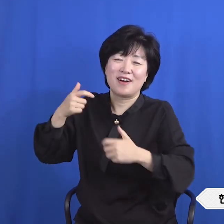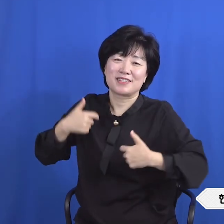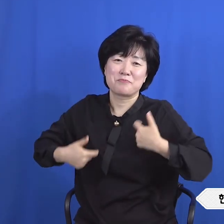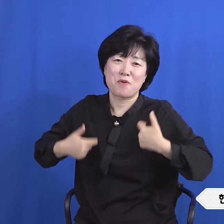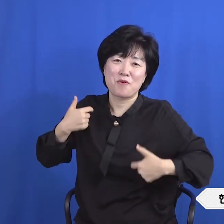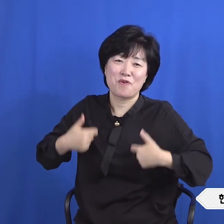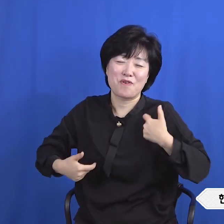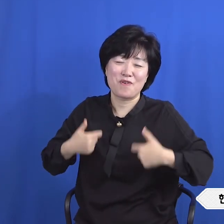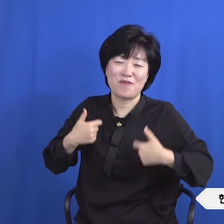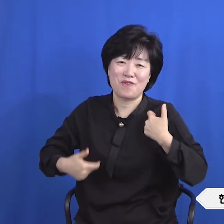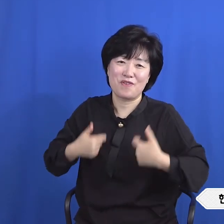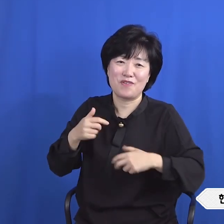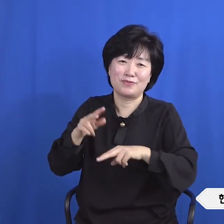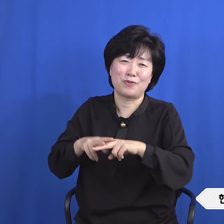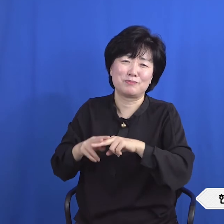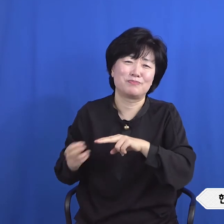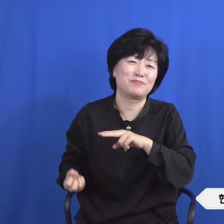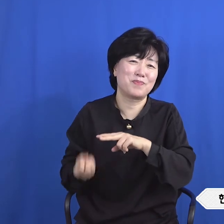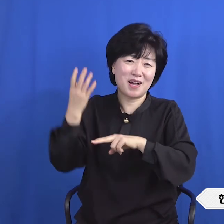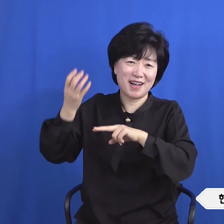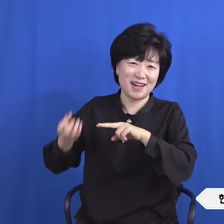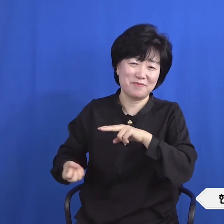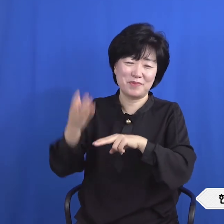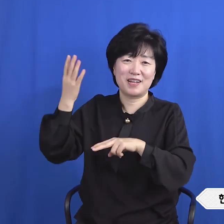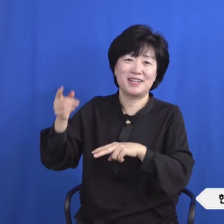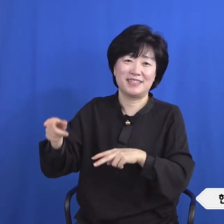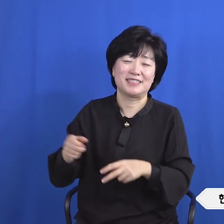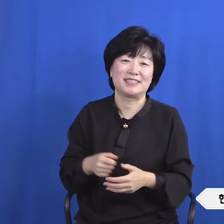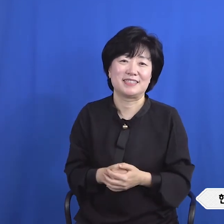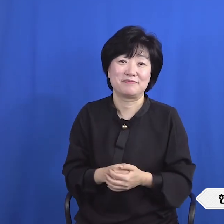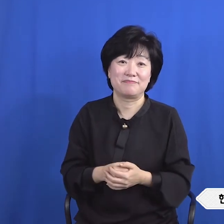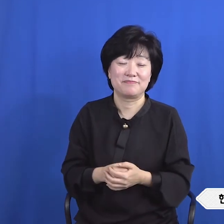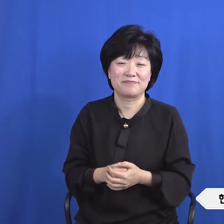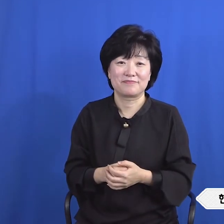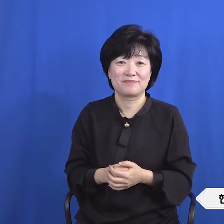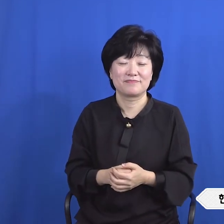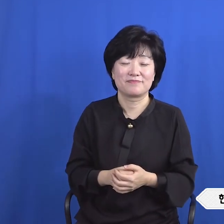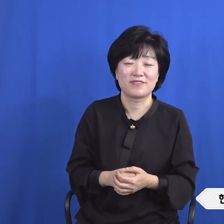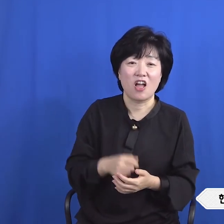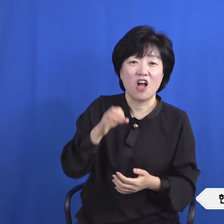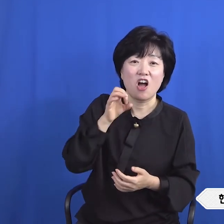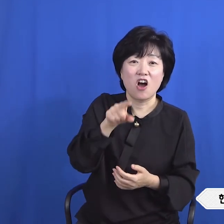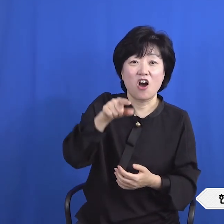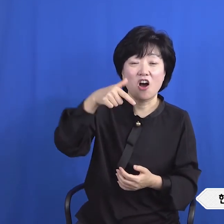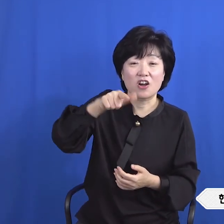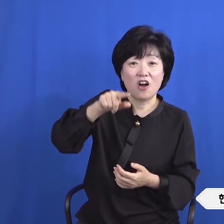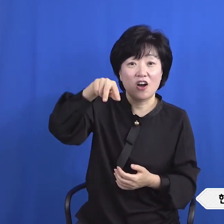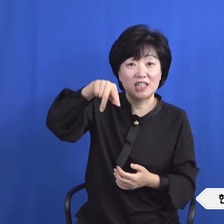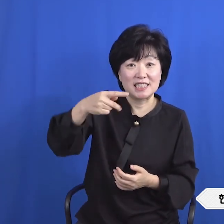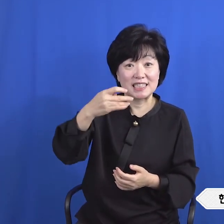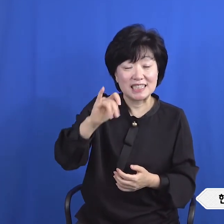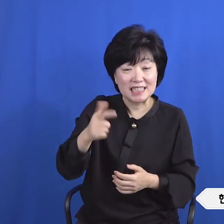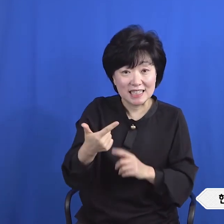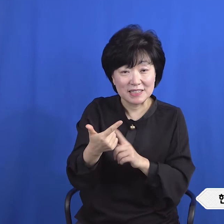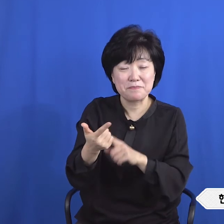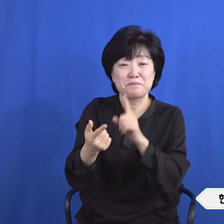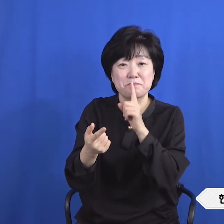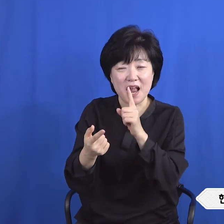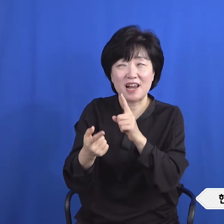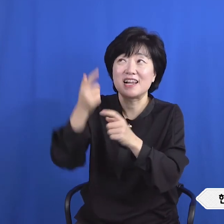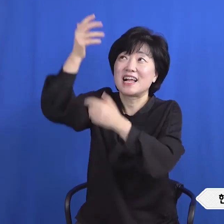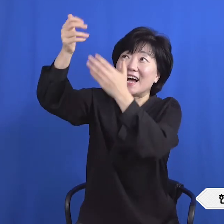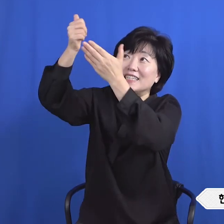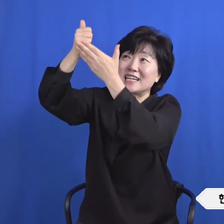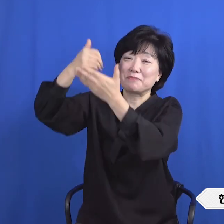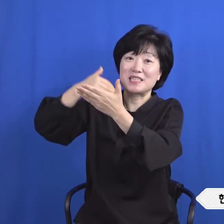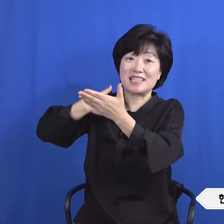기쁨이 용솟음칩니다. 성 어거스틴은 하나님은 우리를 창조하실 때 우리 마음에